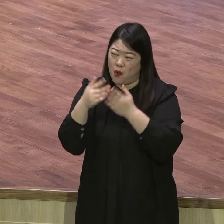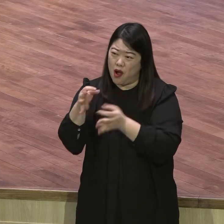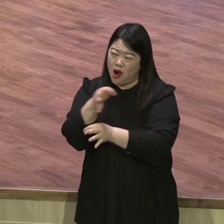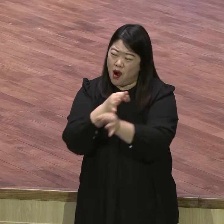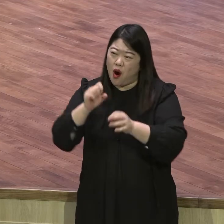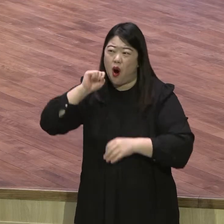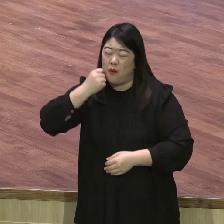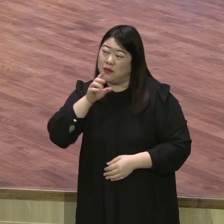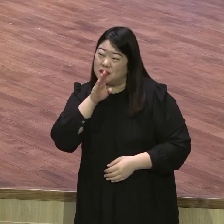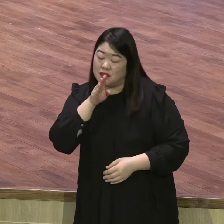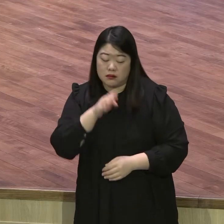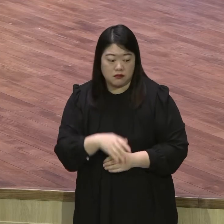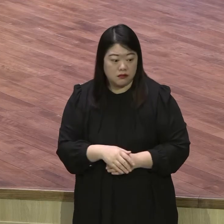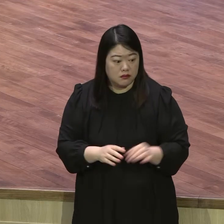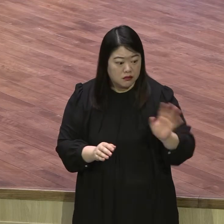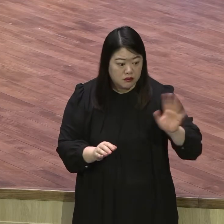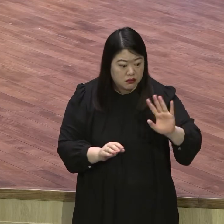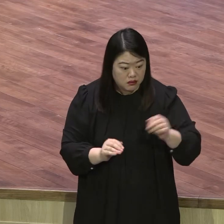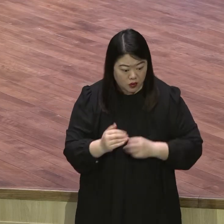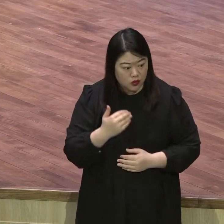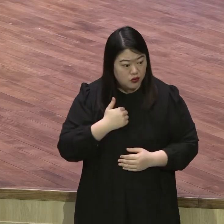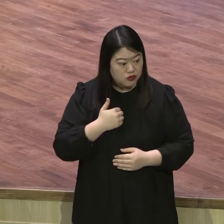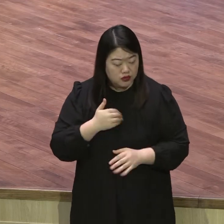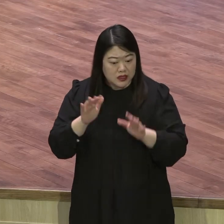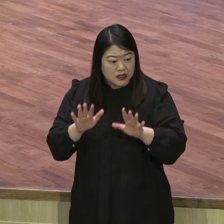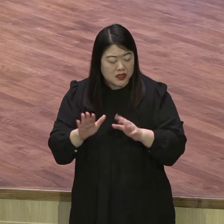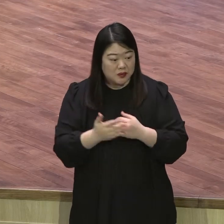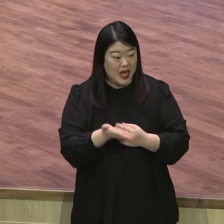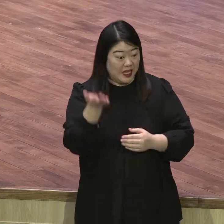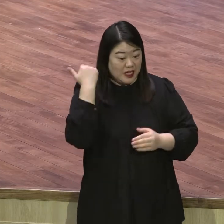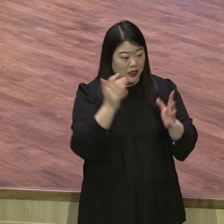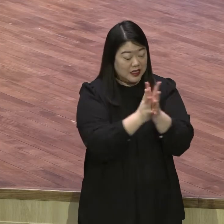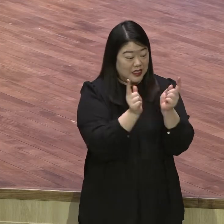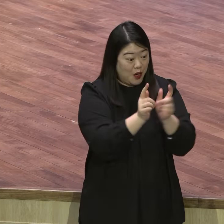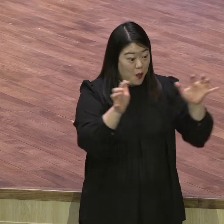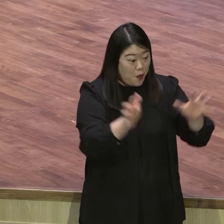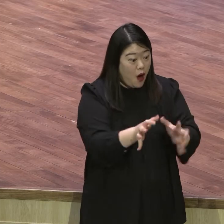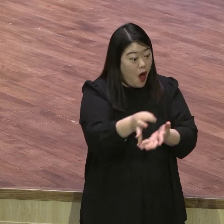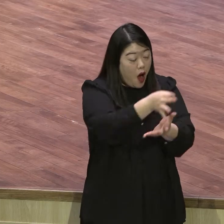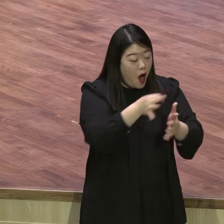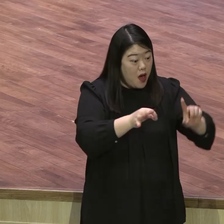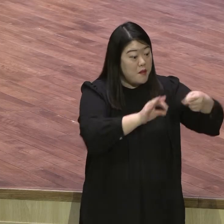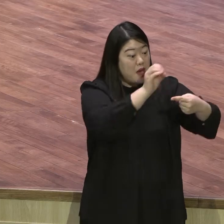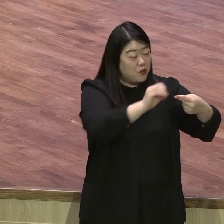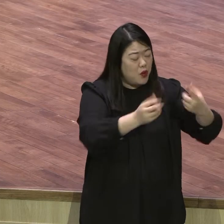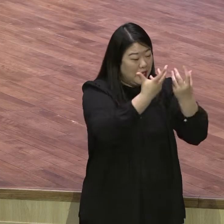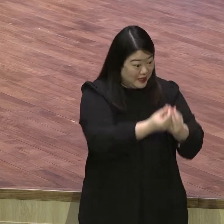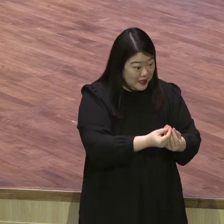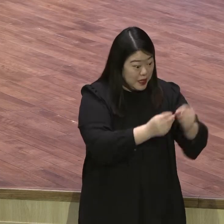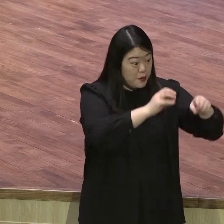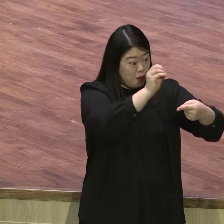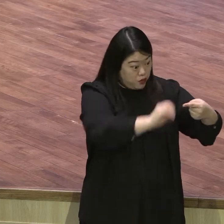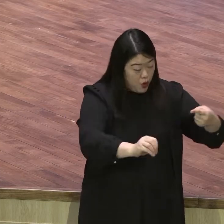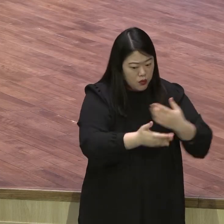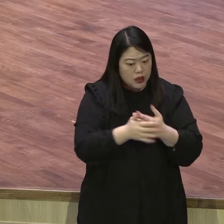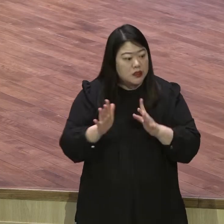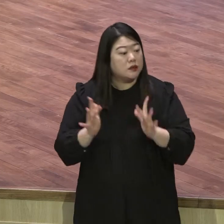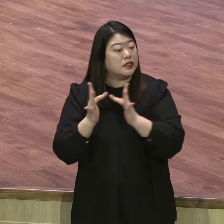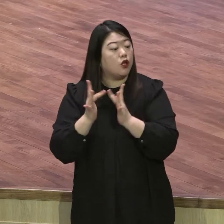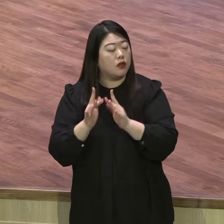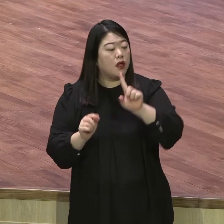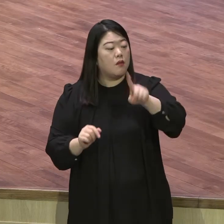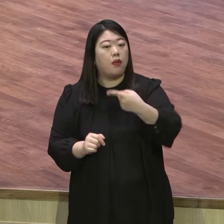더 나왔습니다. 100% 넘어 5%, 105% 나왔다. 그래요. 영적 진단이요, 교회